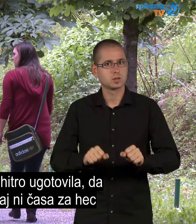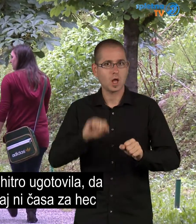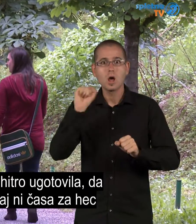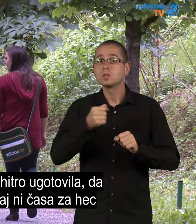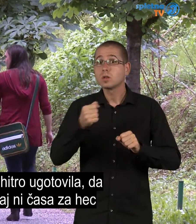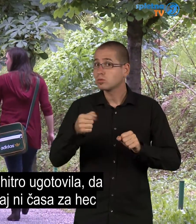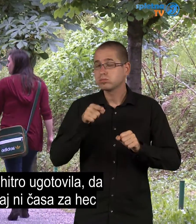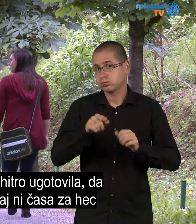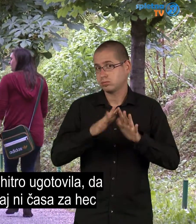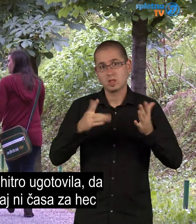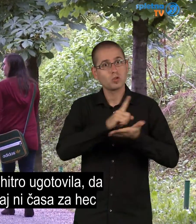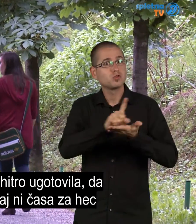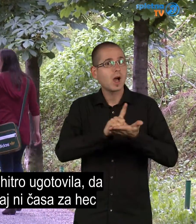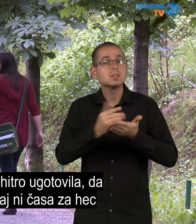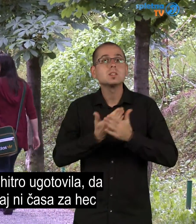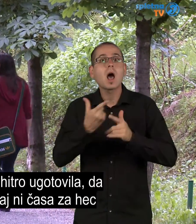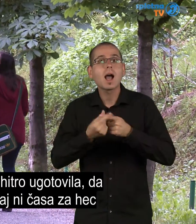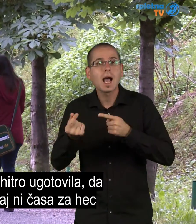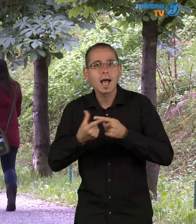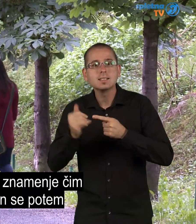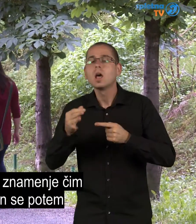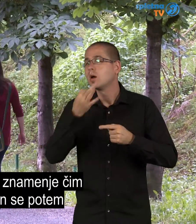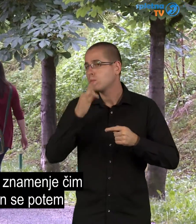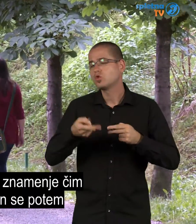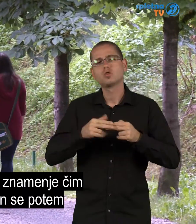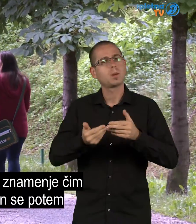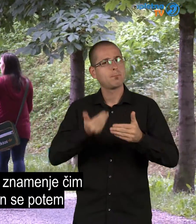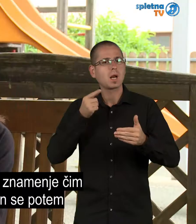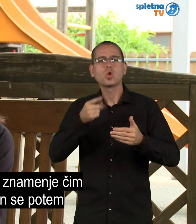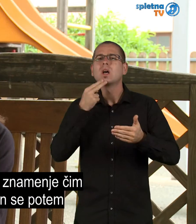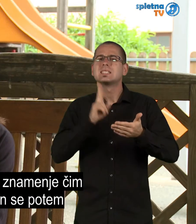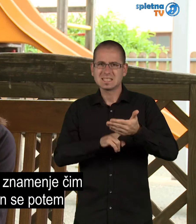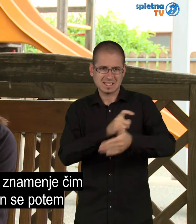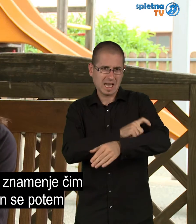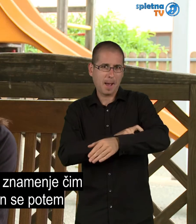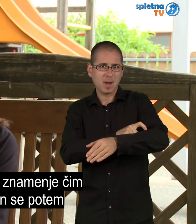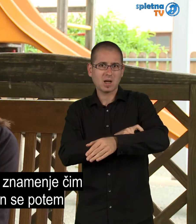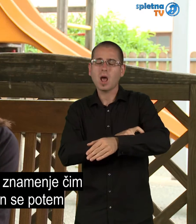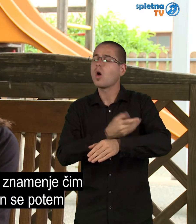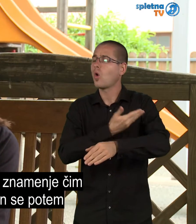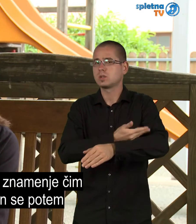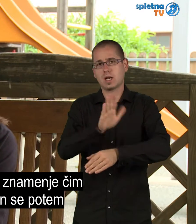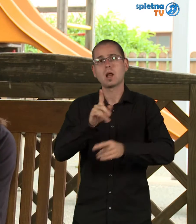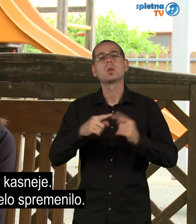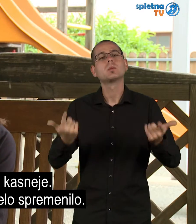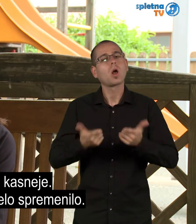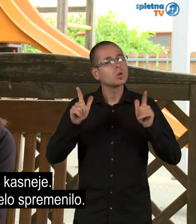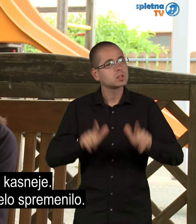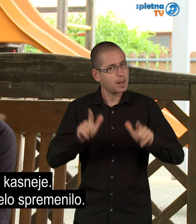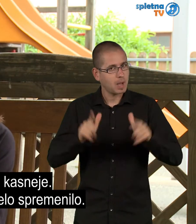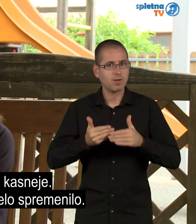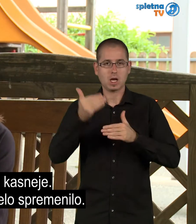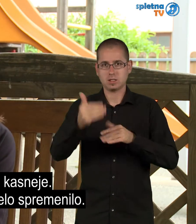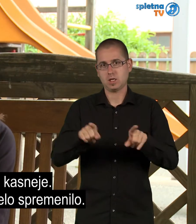da tukaj ni časa za hec in da je bolje, da čim prej to znamenje dejansko odstranim in se lahko zabavam potem